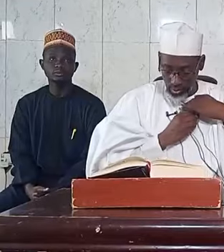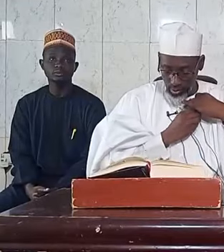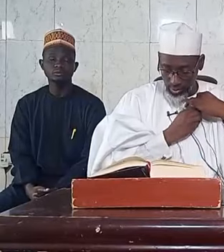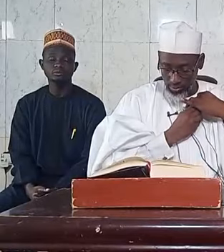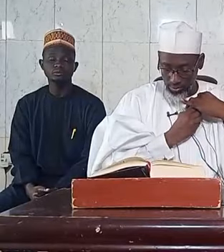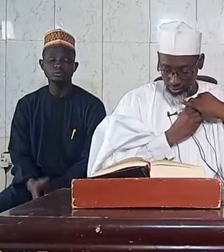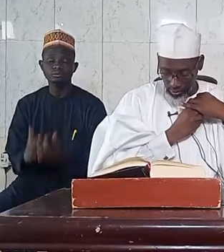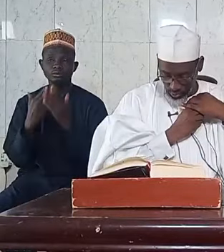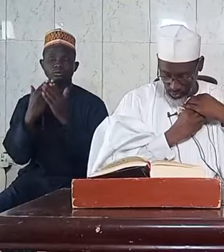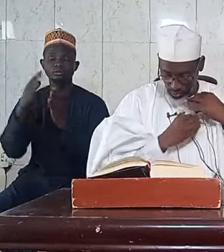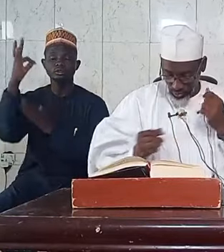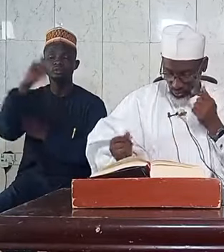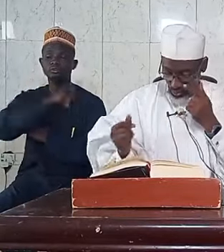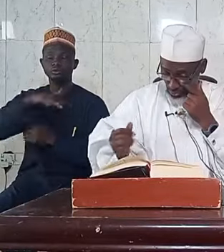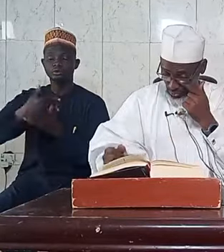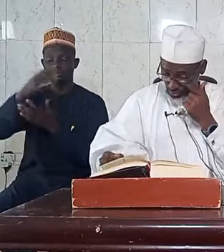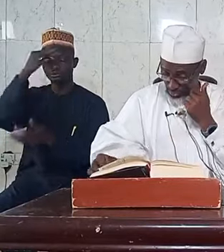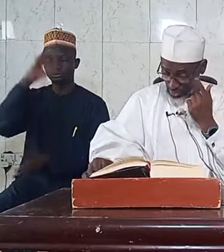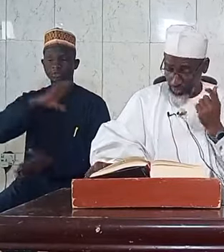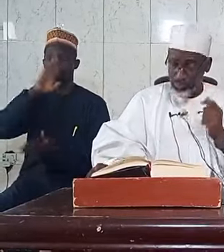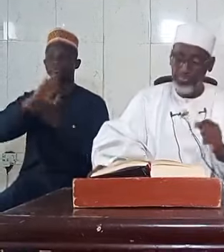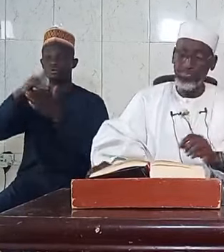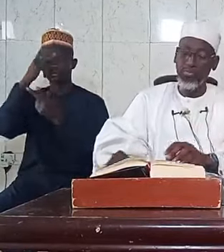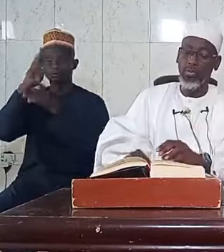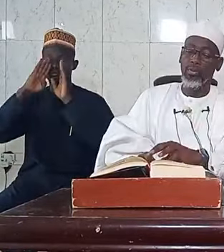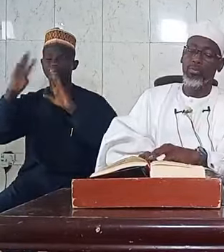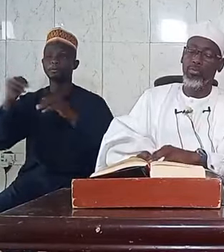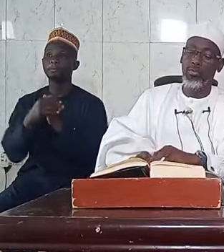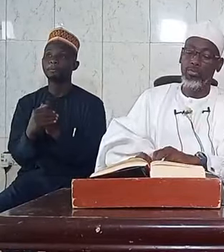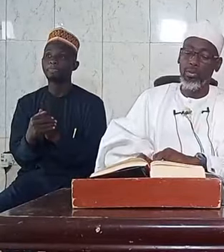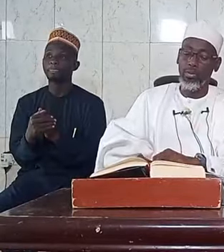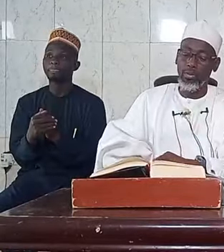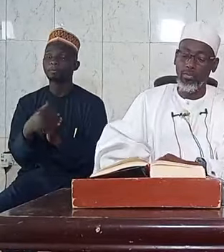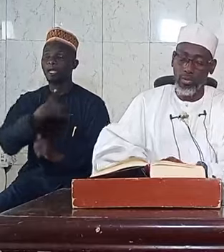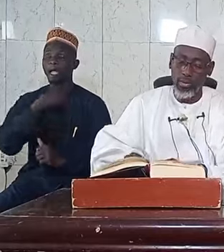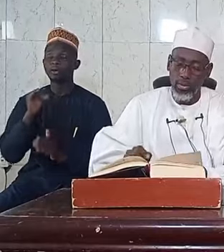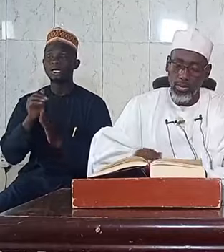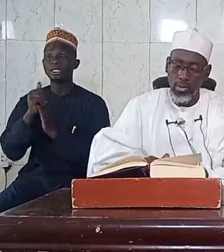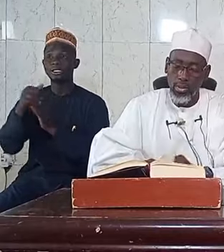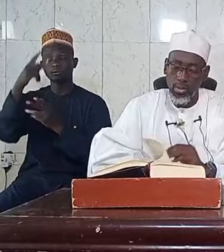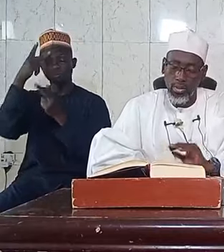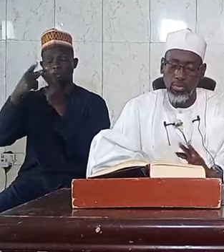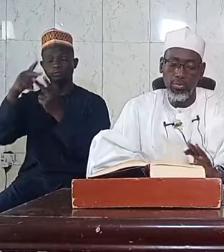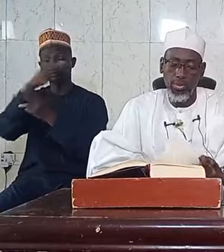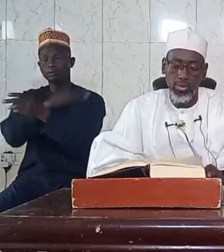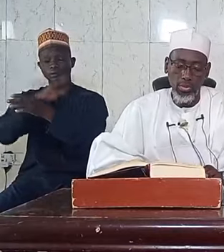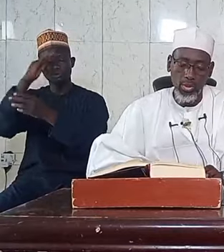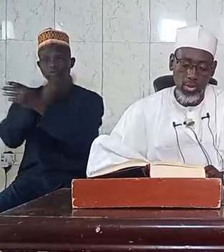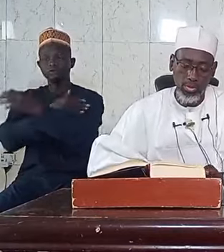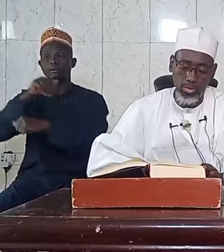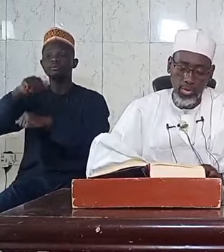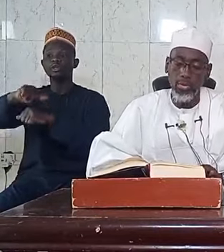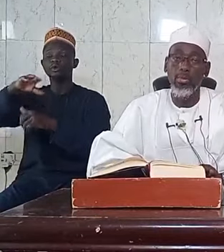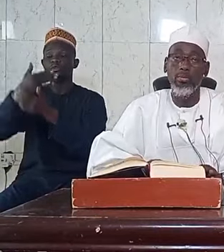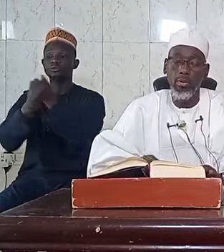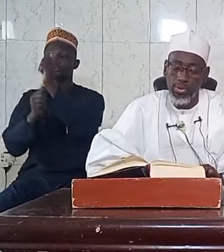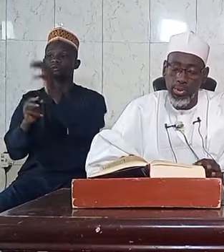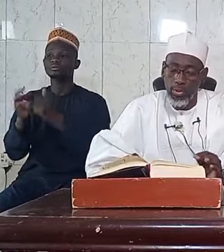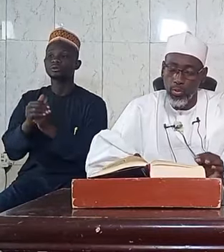الحمد لله والصلاة والسلام على رسول الله محمد وعلى آله وصحبه